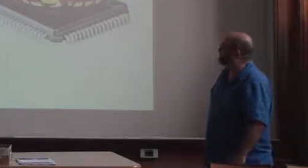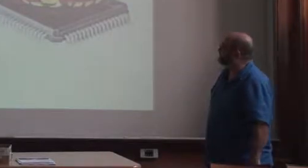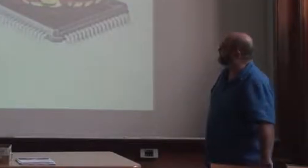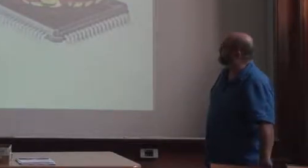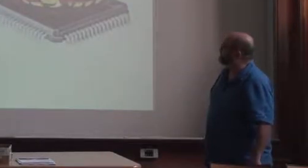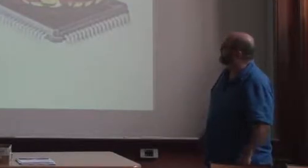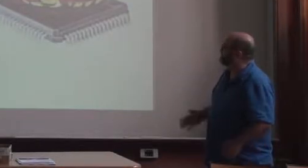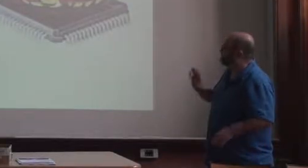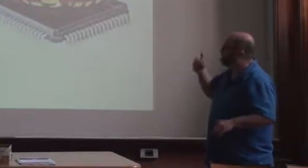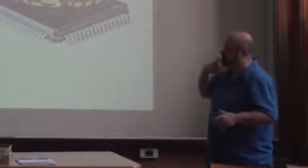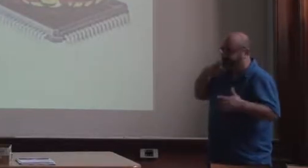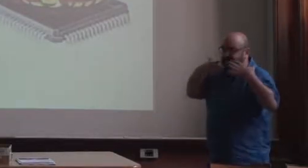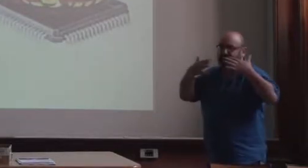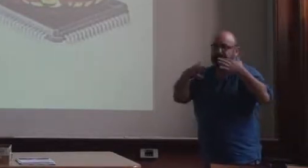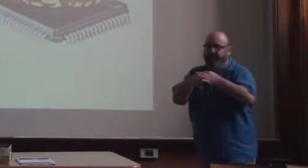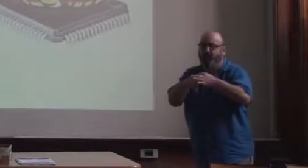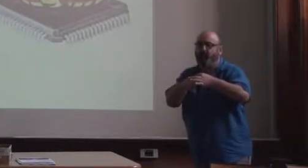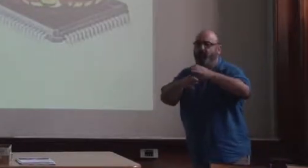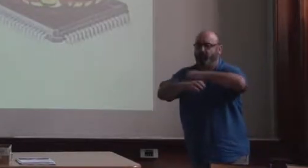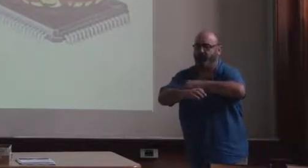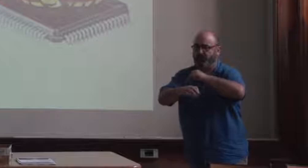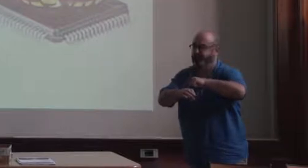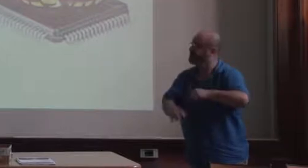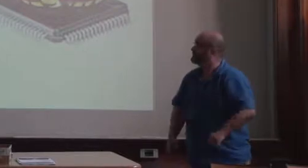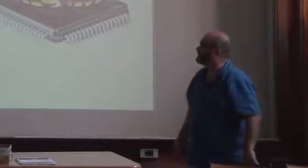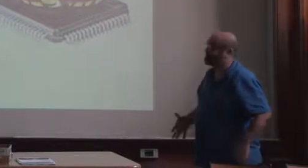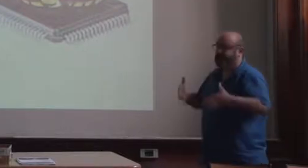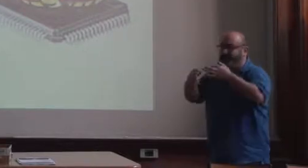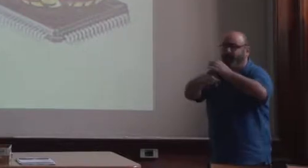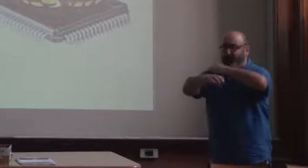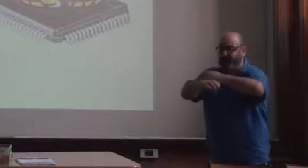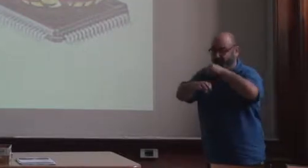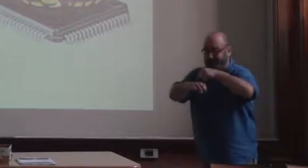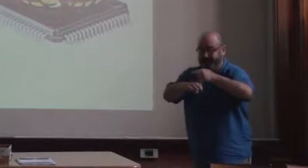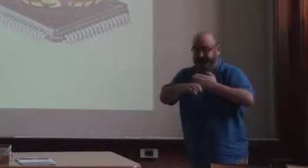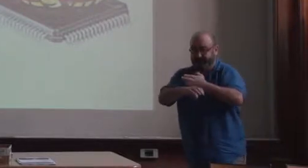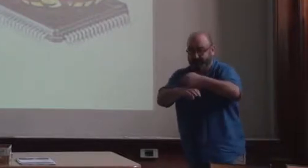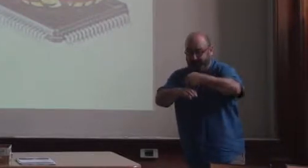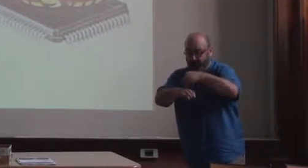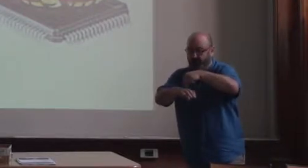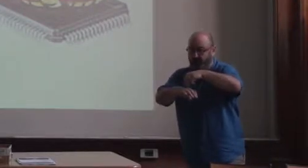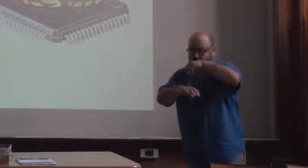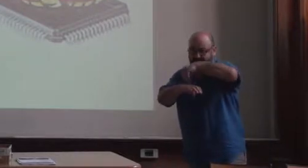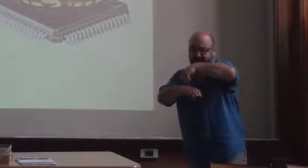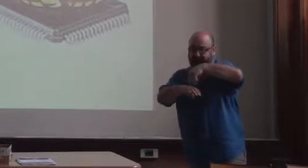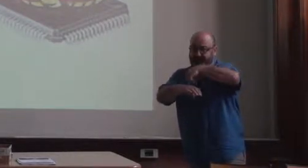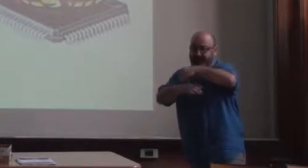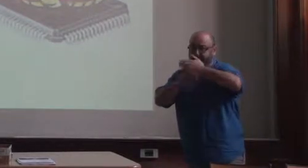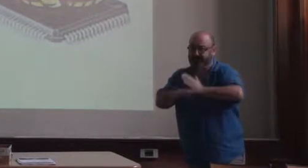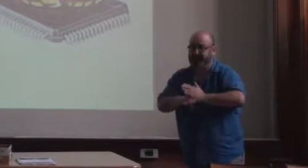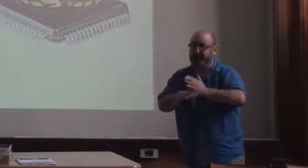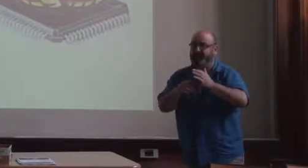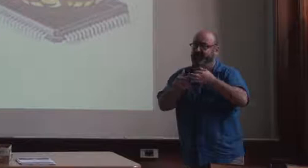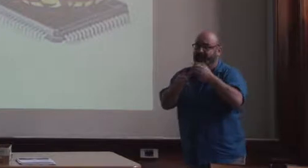Alors, on va parler ici de microcontrôleur. Donc, un microcontrôleur est un circuit intégré qui rassemble des éléments,